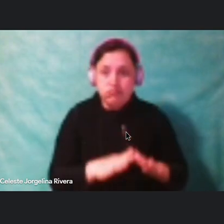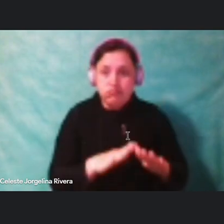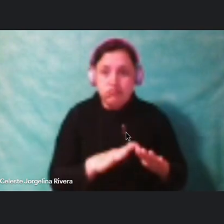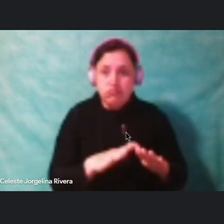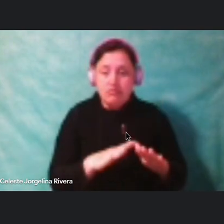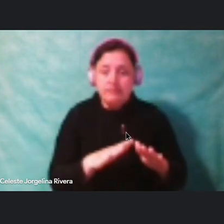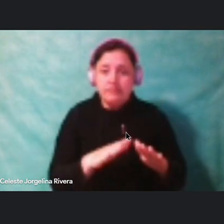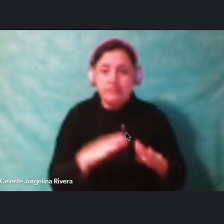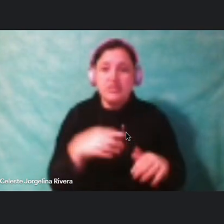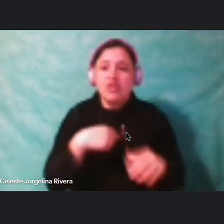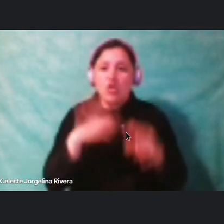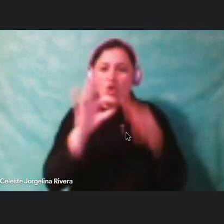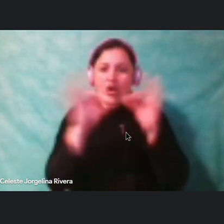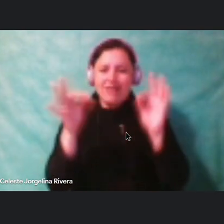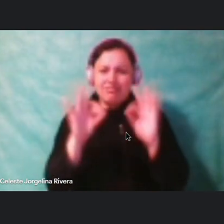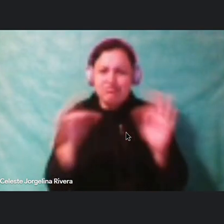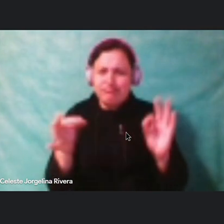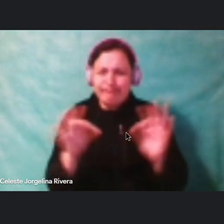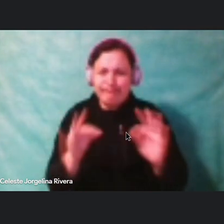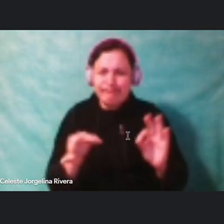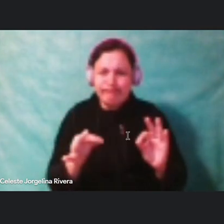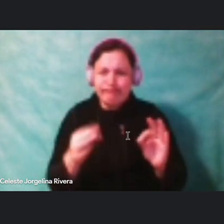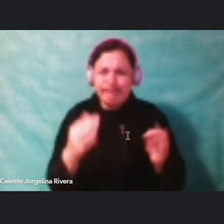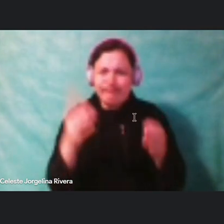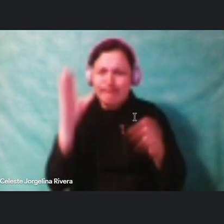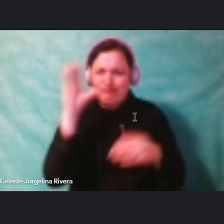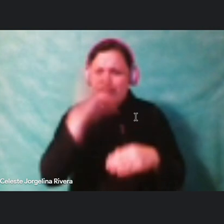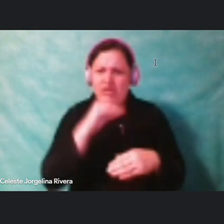acuerdo, no las tengo acá.